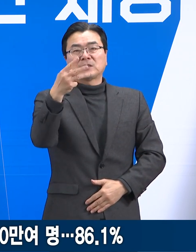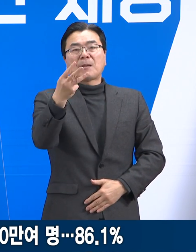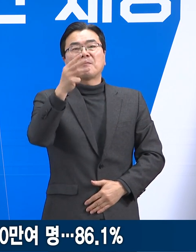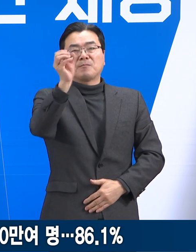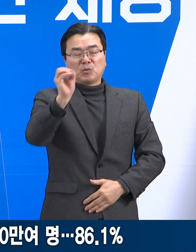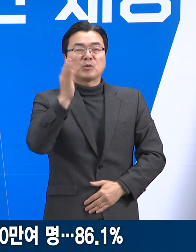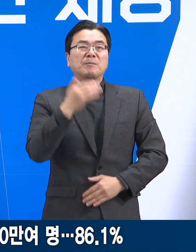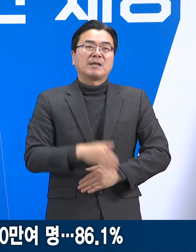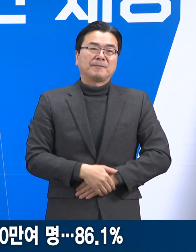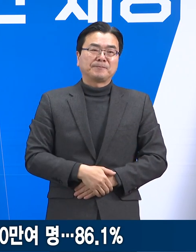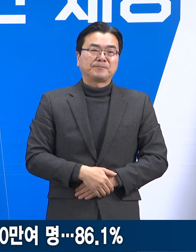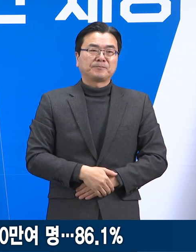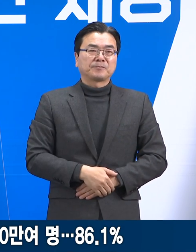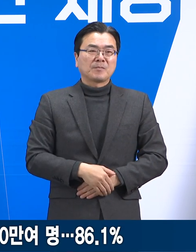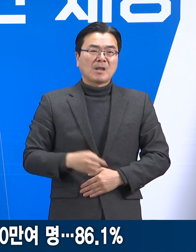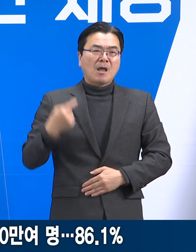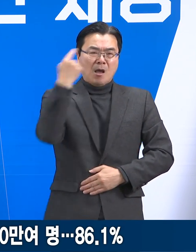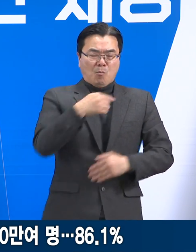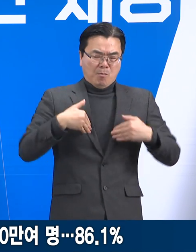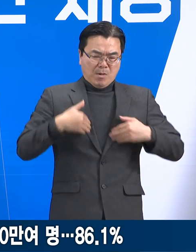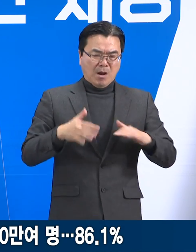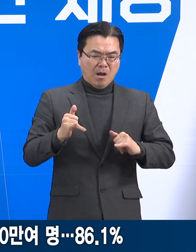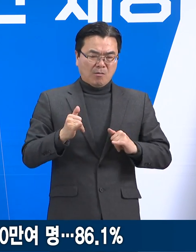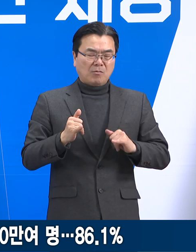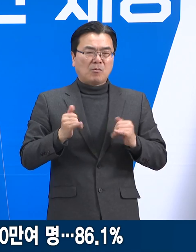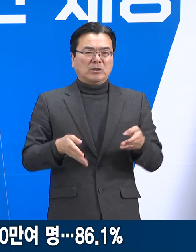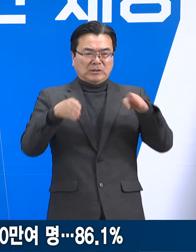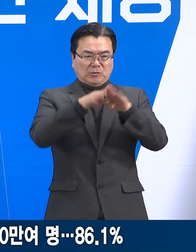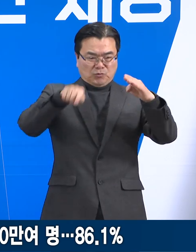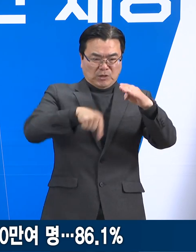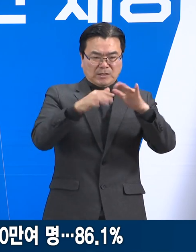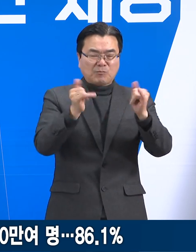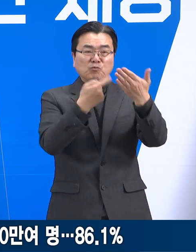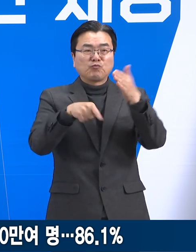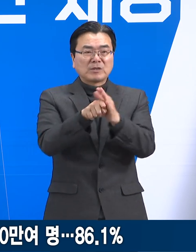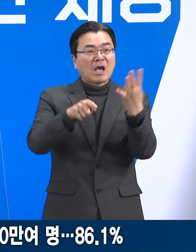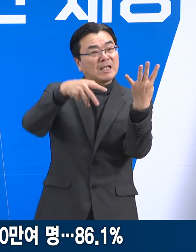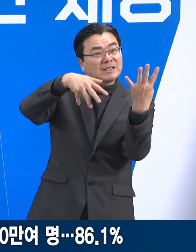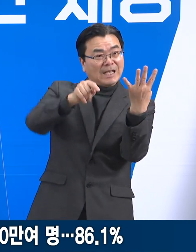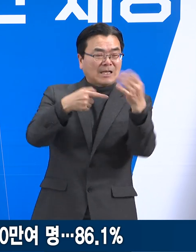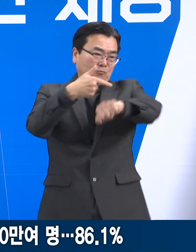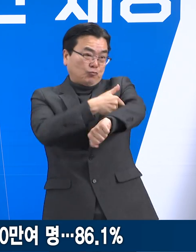14일부터 면역자하자 및 요양병원 시설 4차 접종이 시작되었습니다.